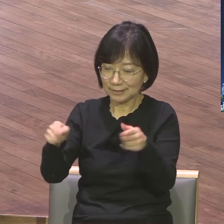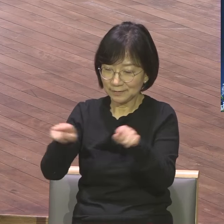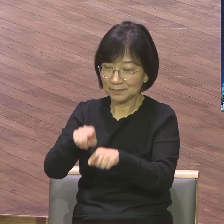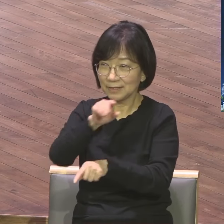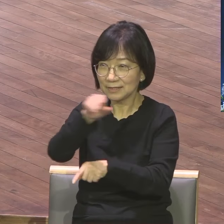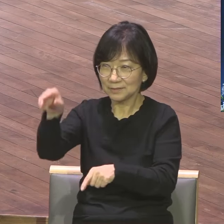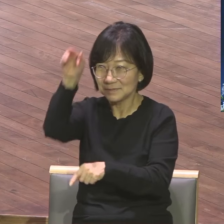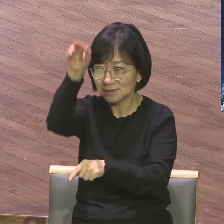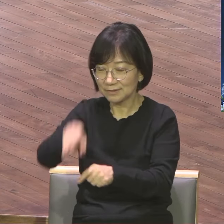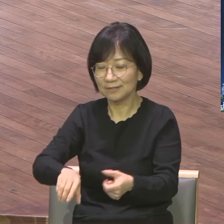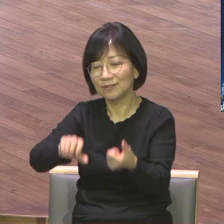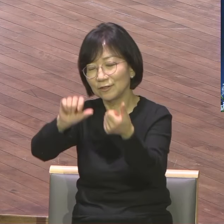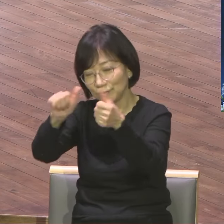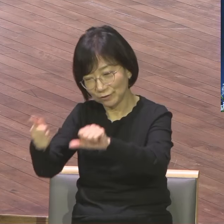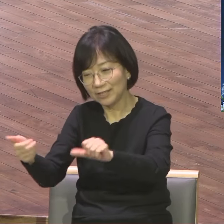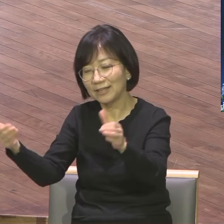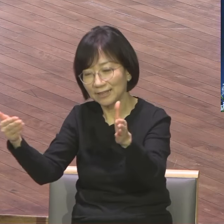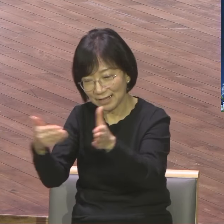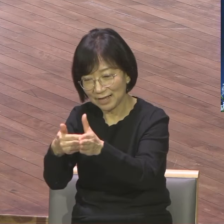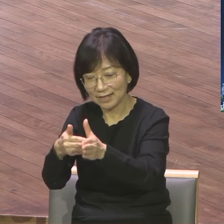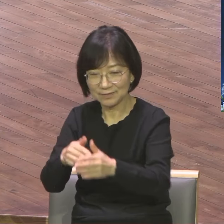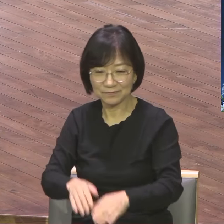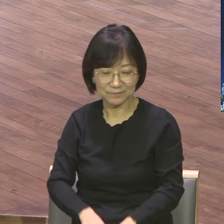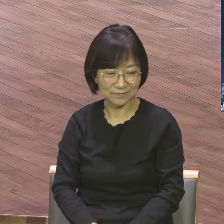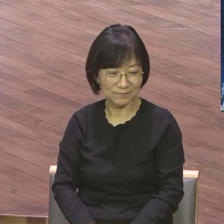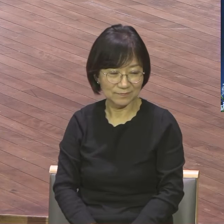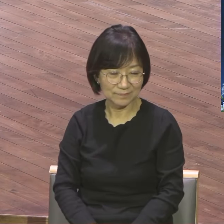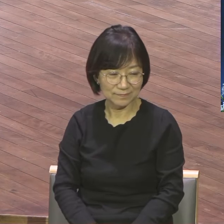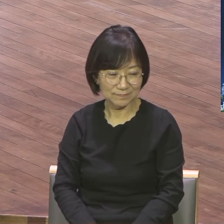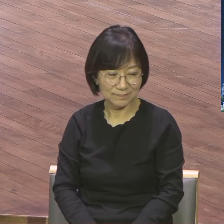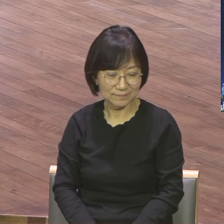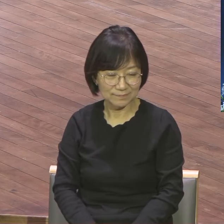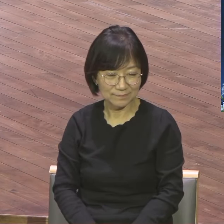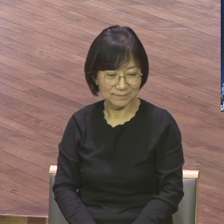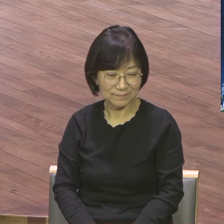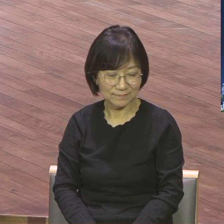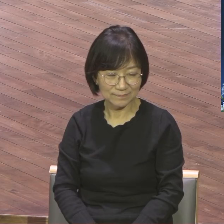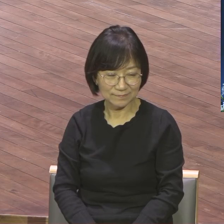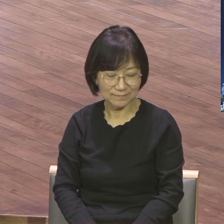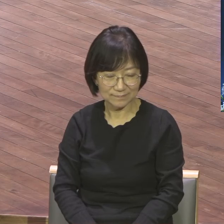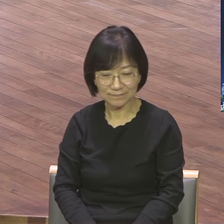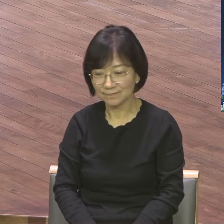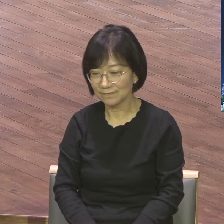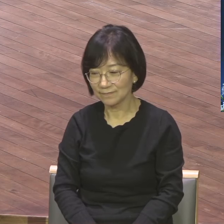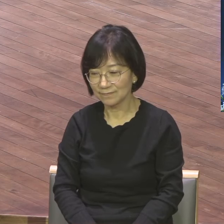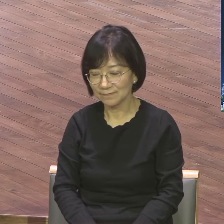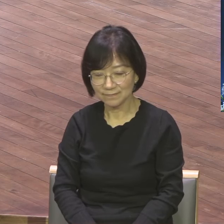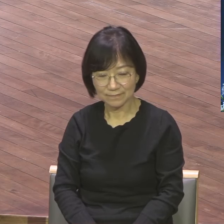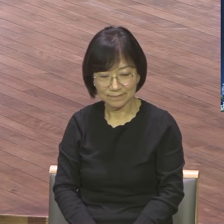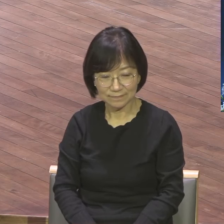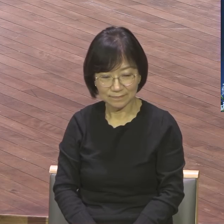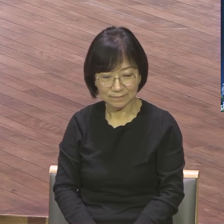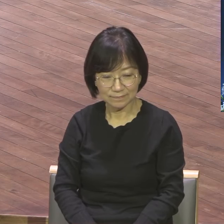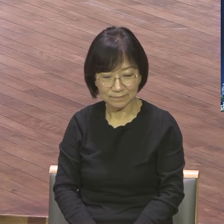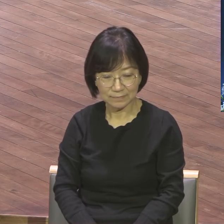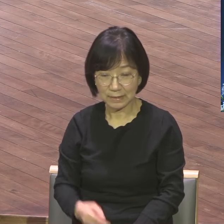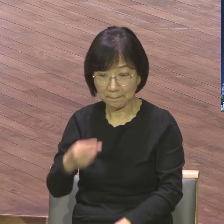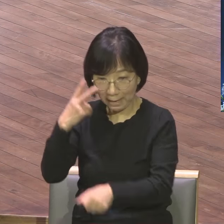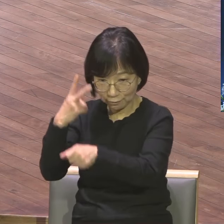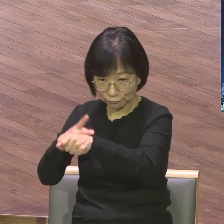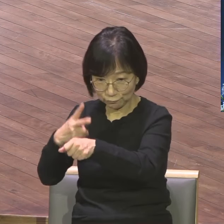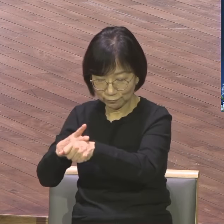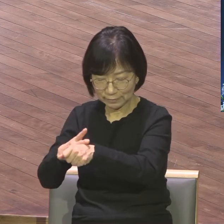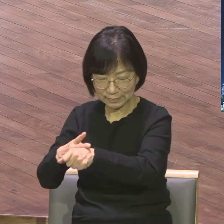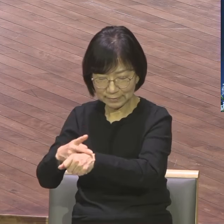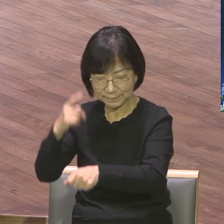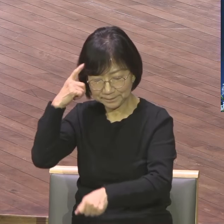죽었나. 바울도 알고 있어요. 나도 예수님이 십자가에 죽으실 때 내 죄도